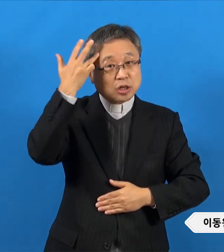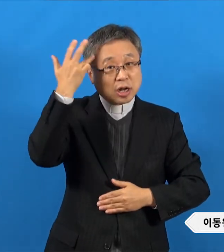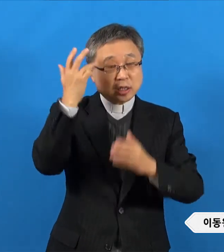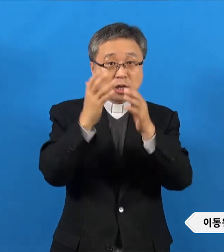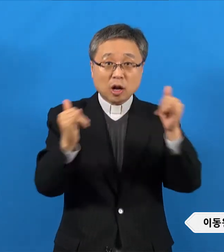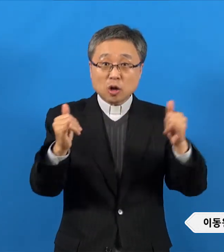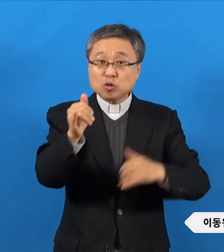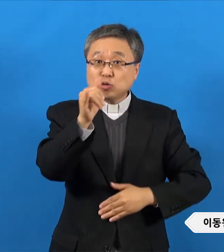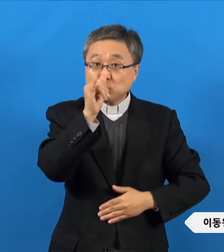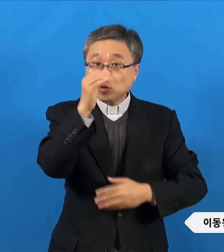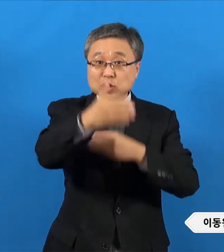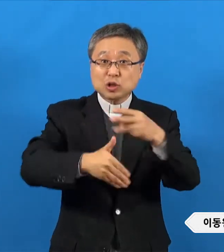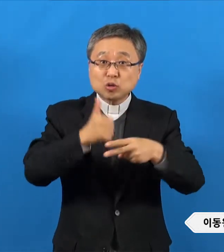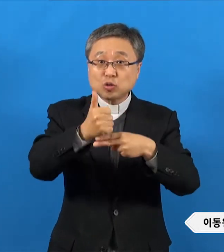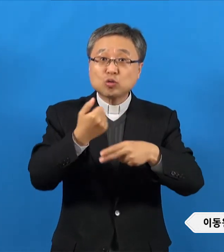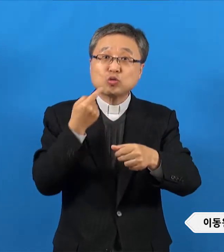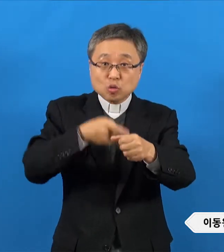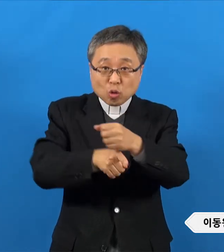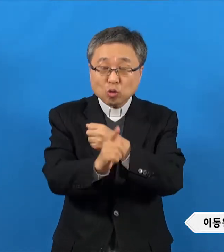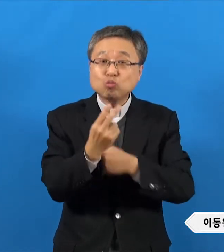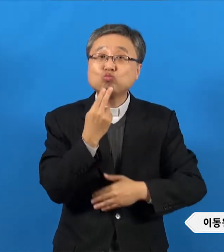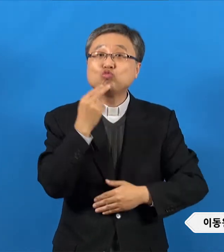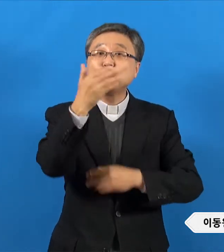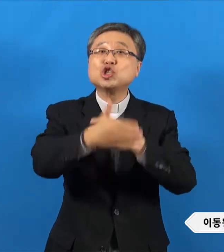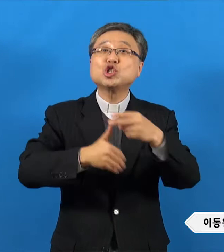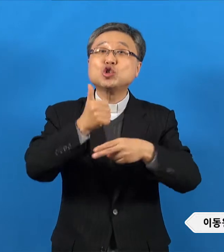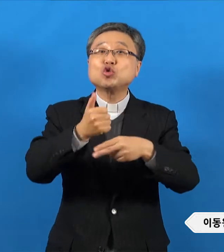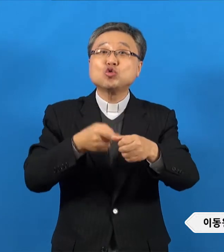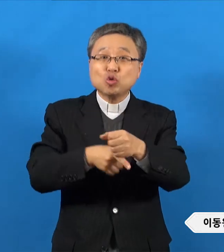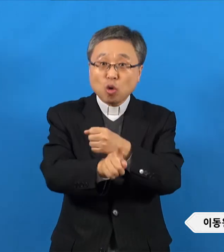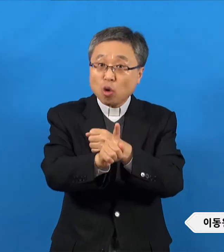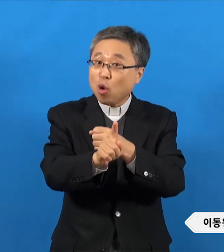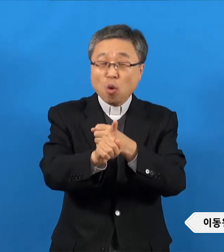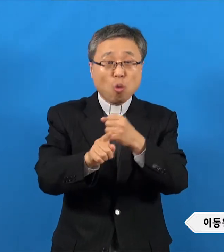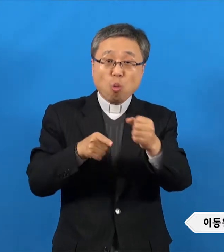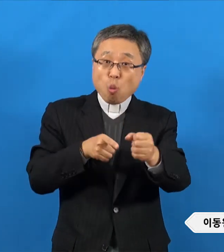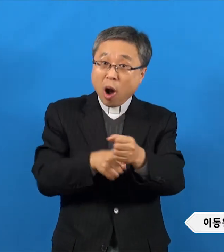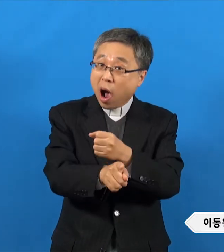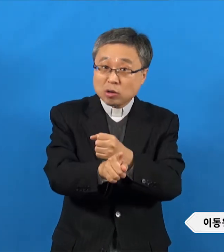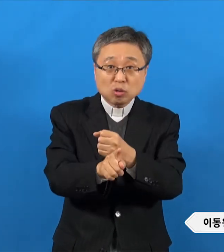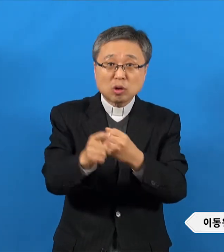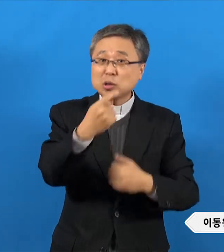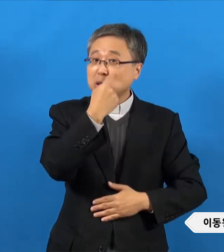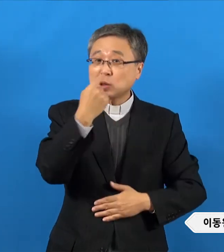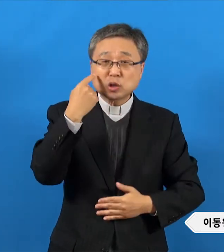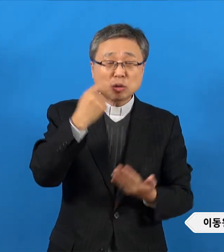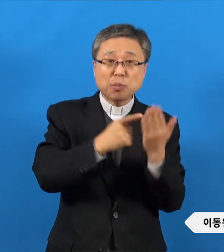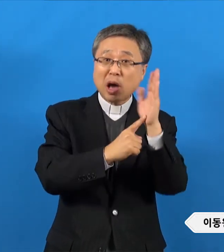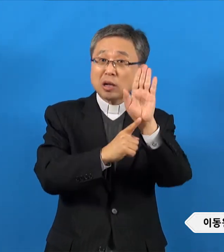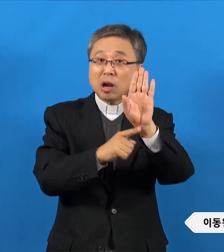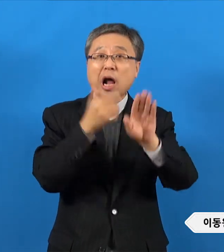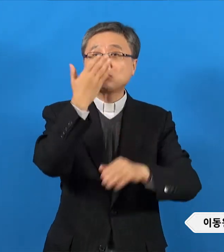유신론이나 무신론 양쪽 다 이것을 과학적으로 혹은 객관적으로 증명하는 것은 불가능하다는 데 동의합니다.